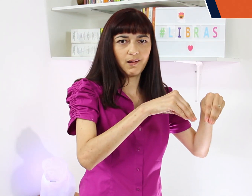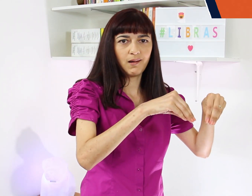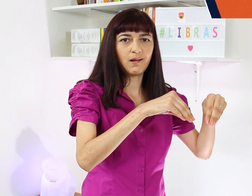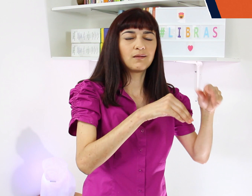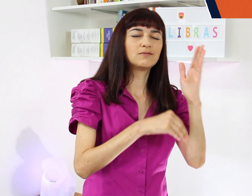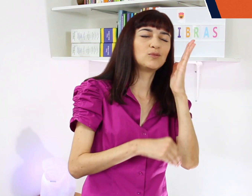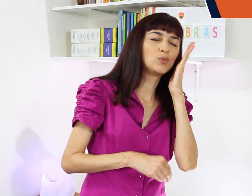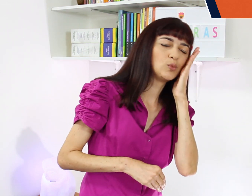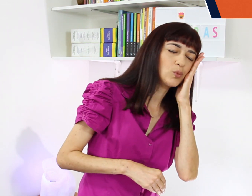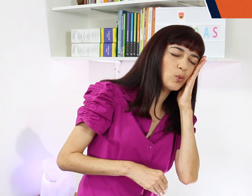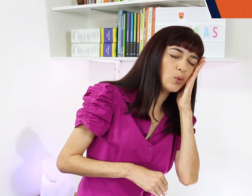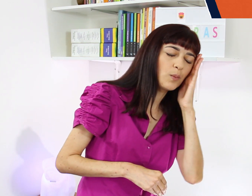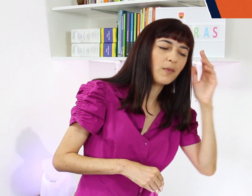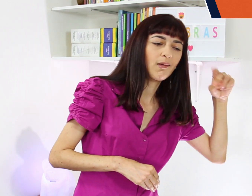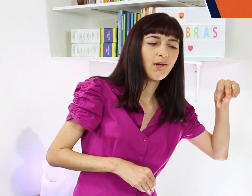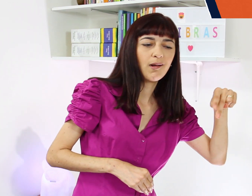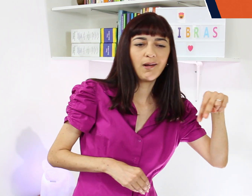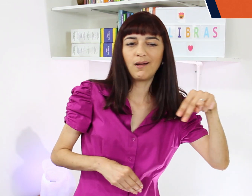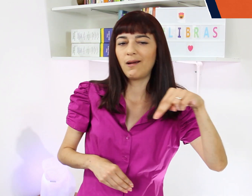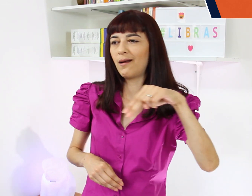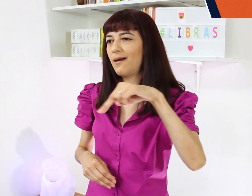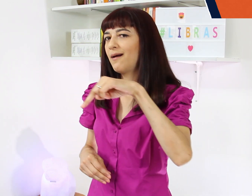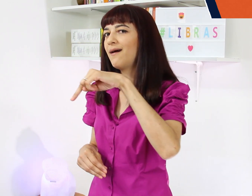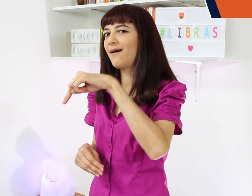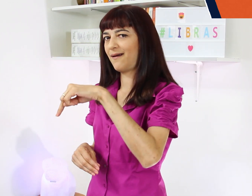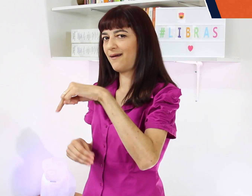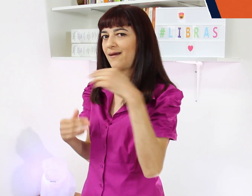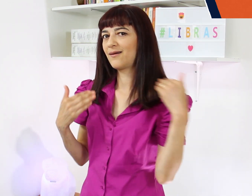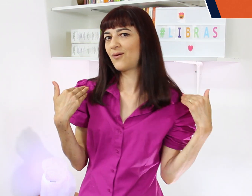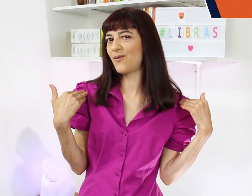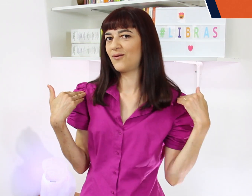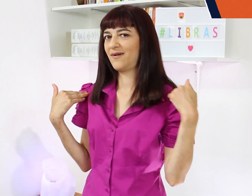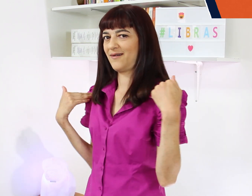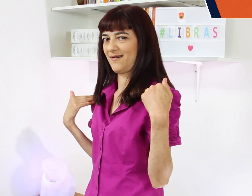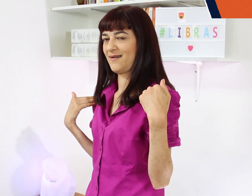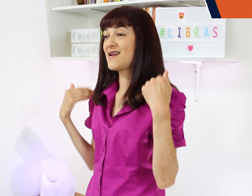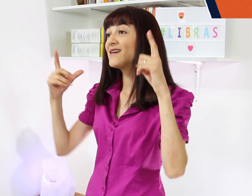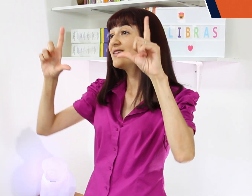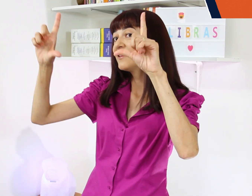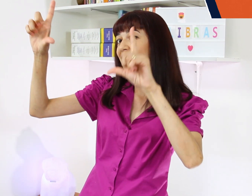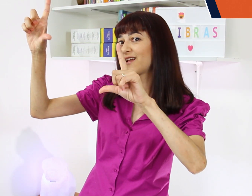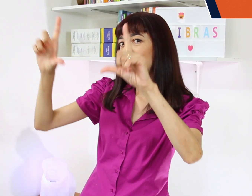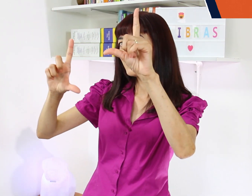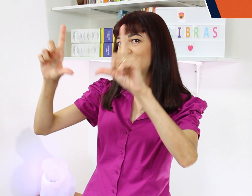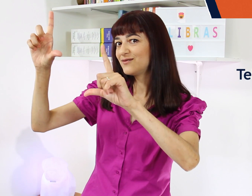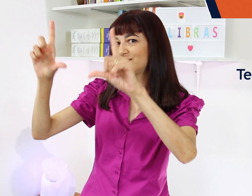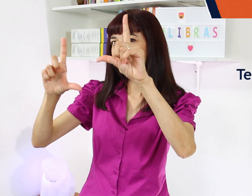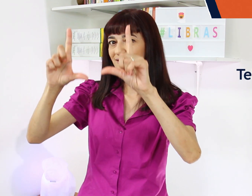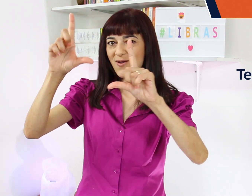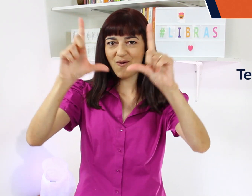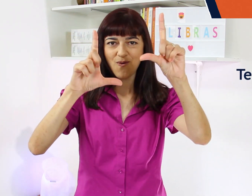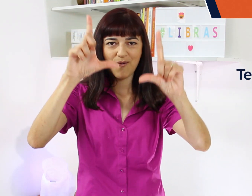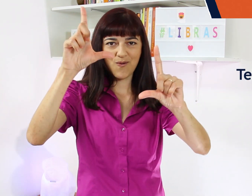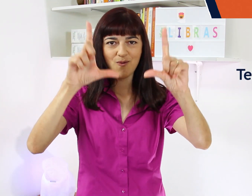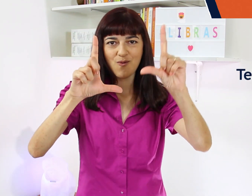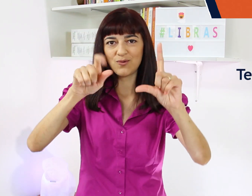fui para outro local. Fui para um local onde tinha uma televisão. Esse é o sinal de televisão.